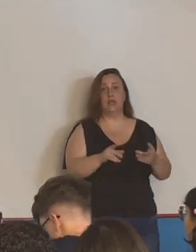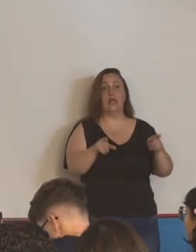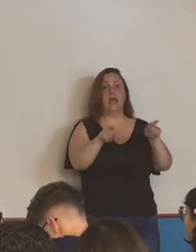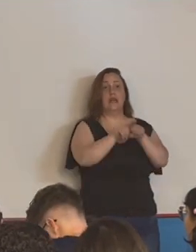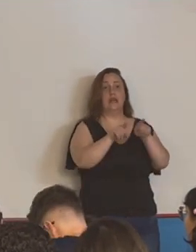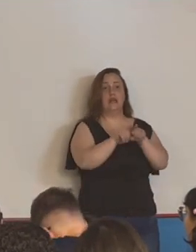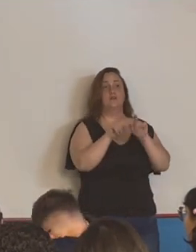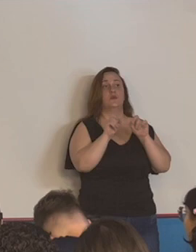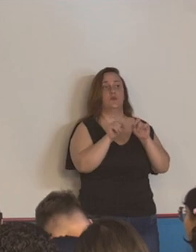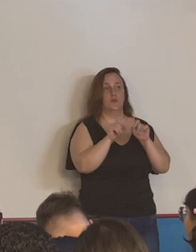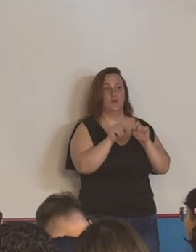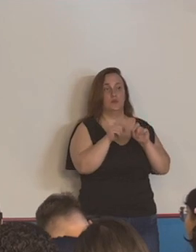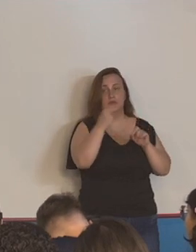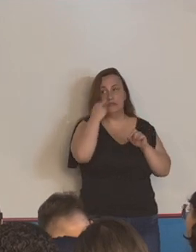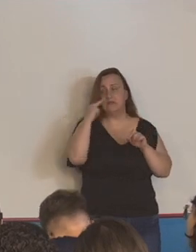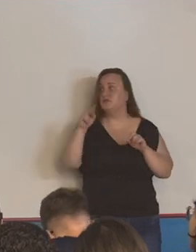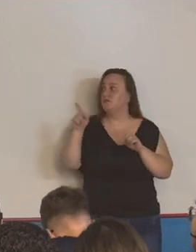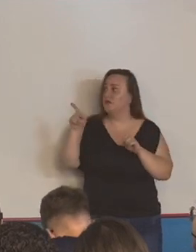E aí aqui